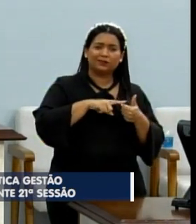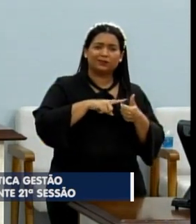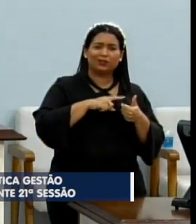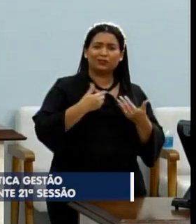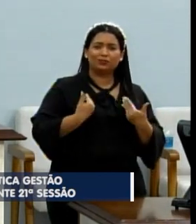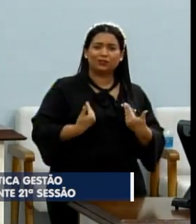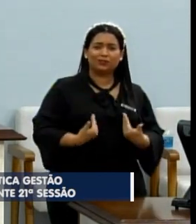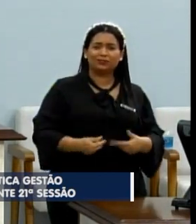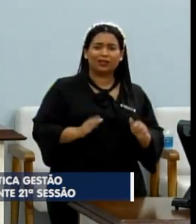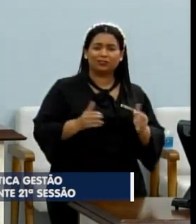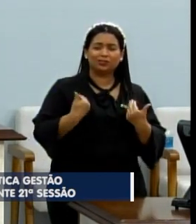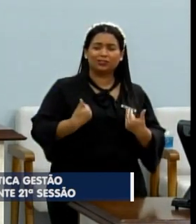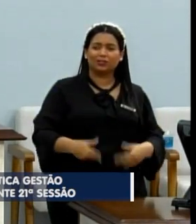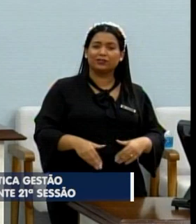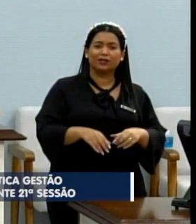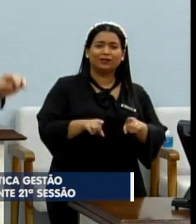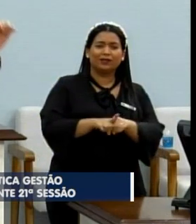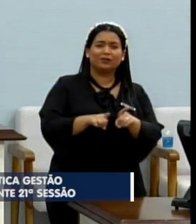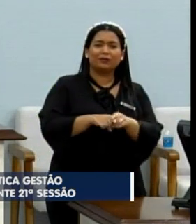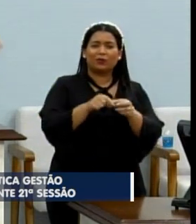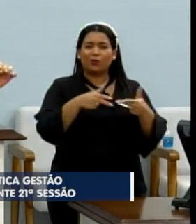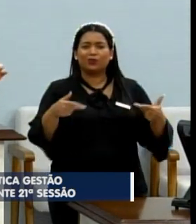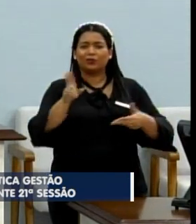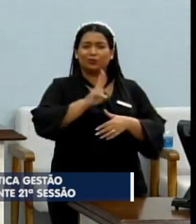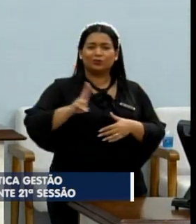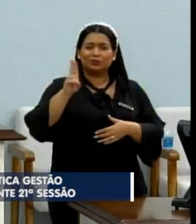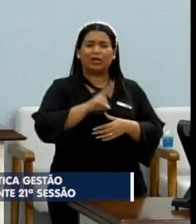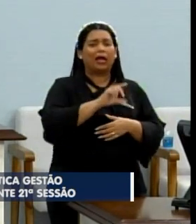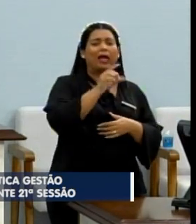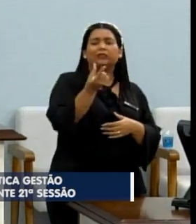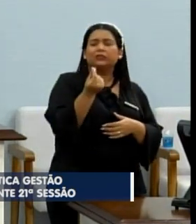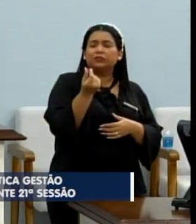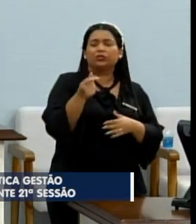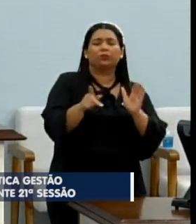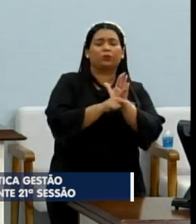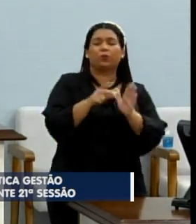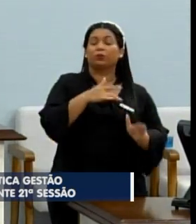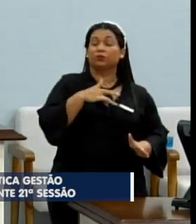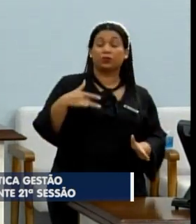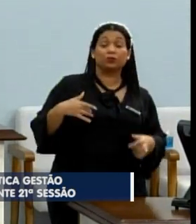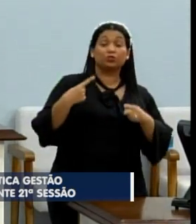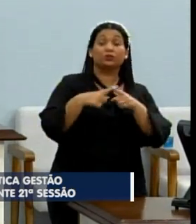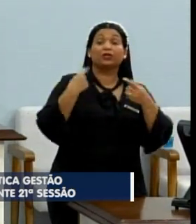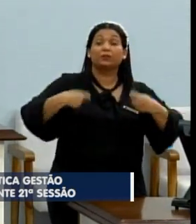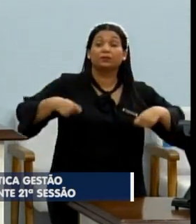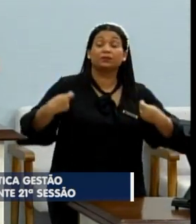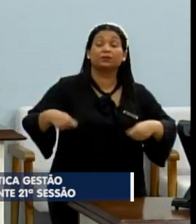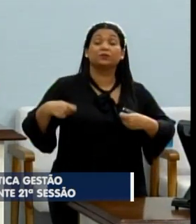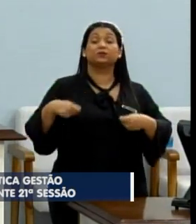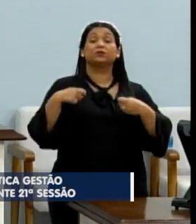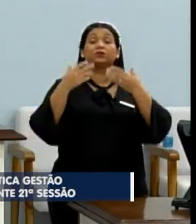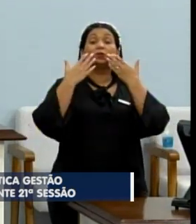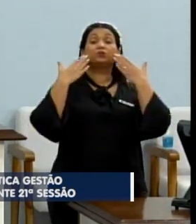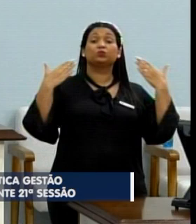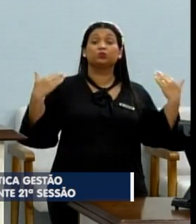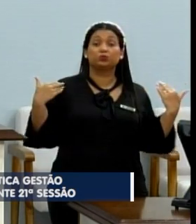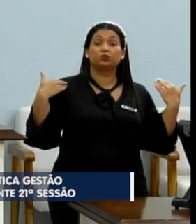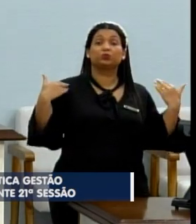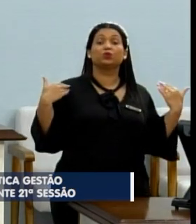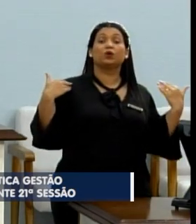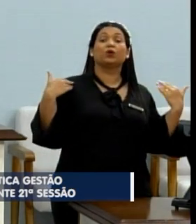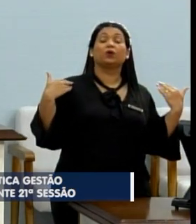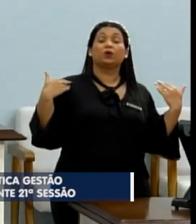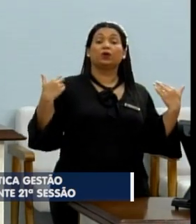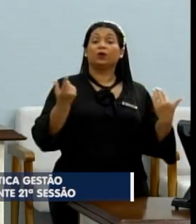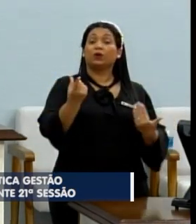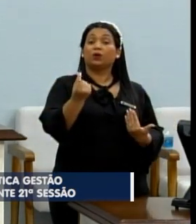cada centavo da educação como é que utilizado cada centavo da Saúde Porque é necessário desmascarar uma gestão